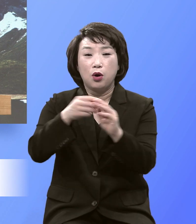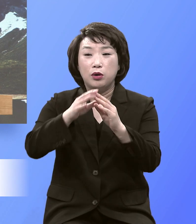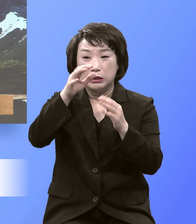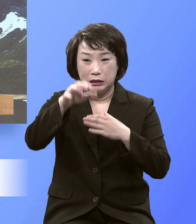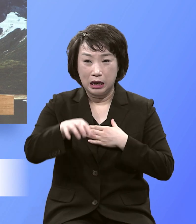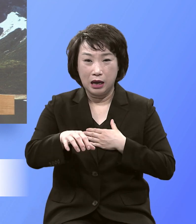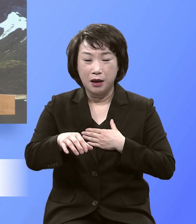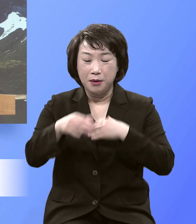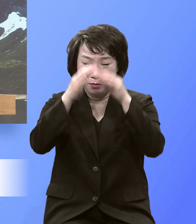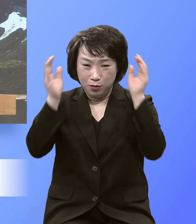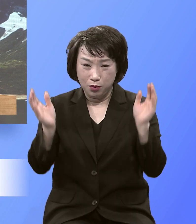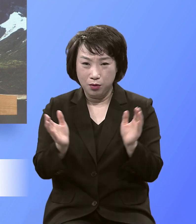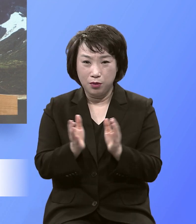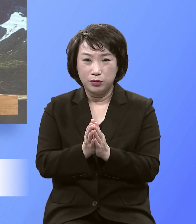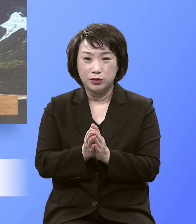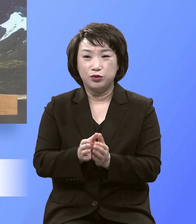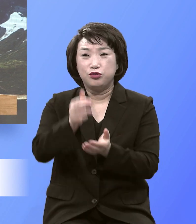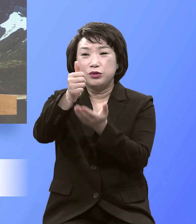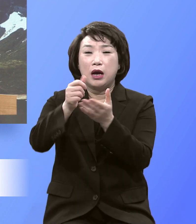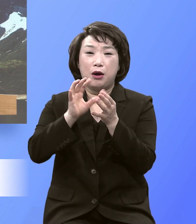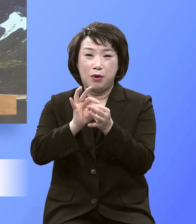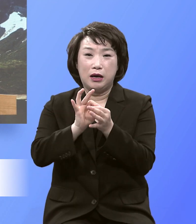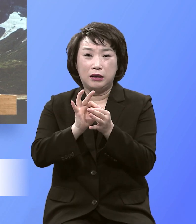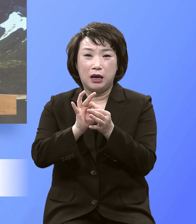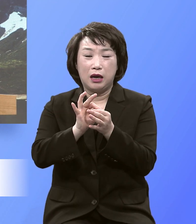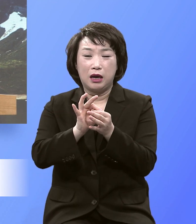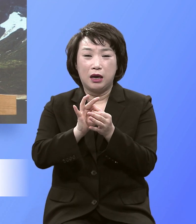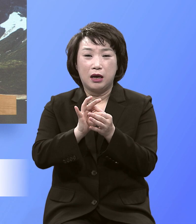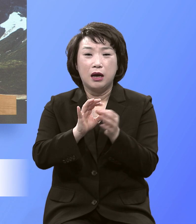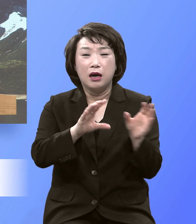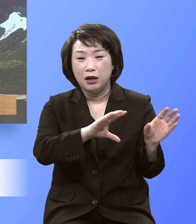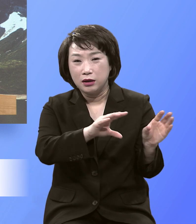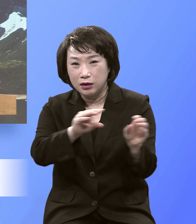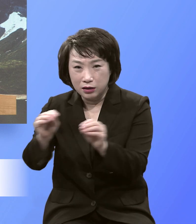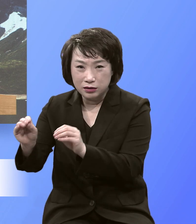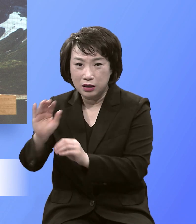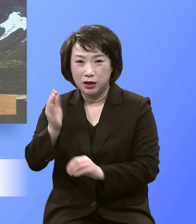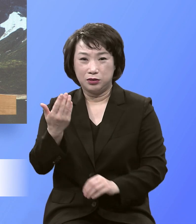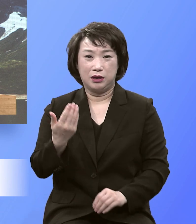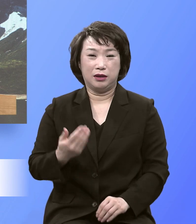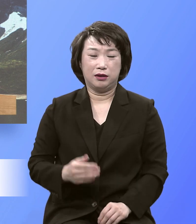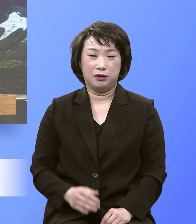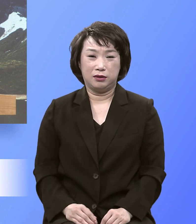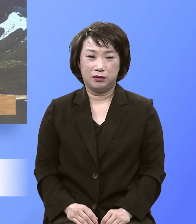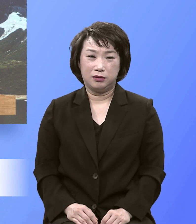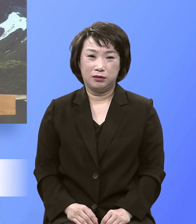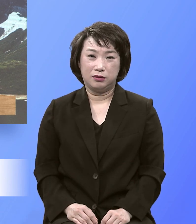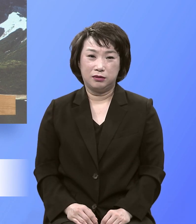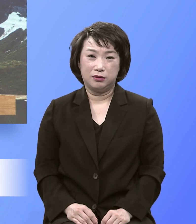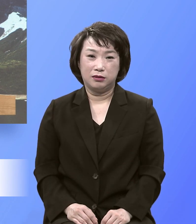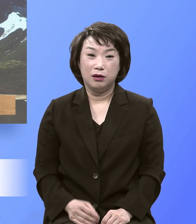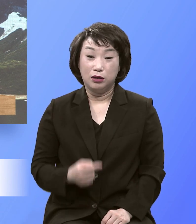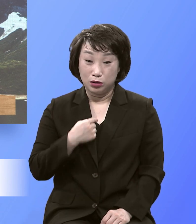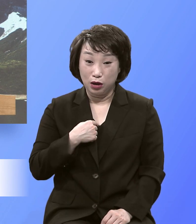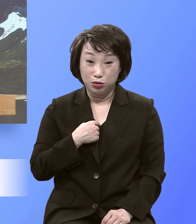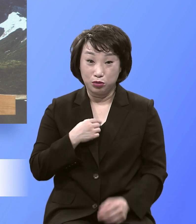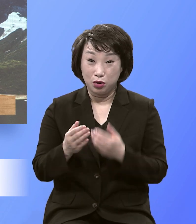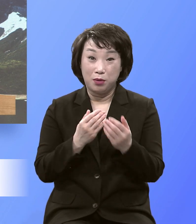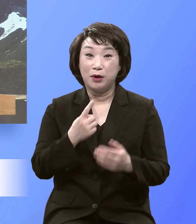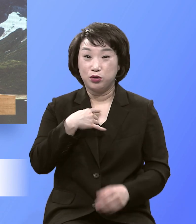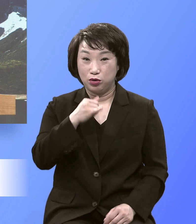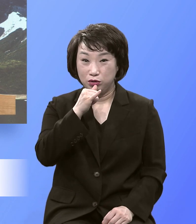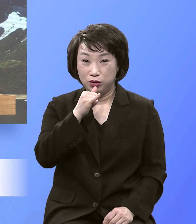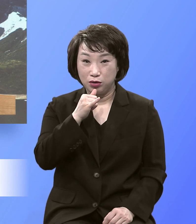교회의 모든 주님과의 관계가 거의 중단되는 것을 나도